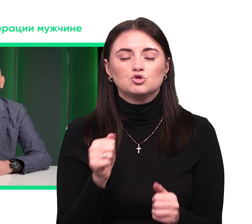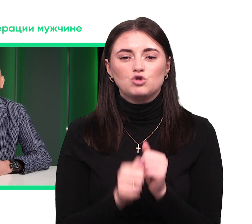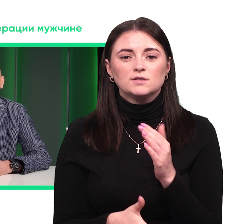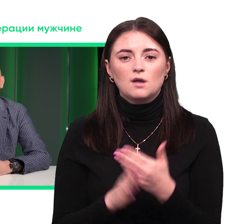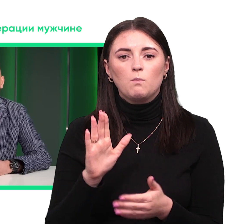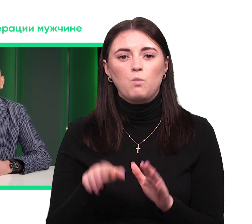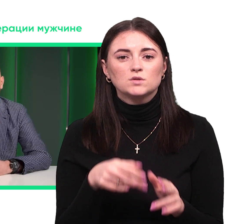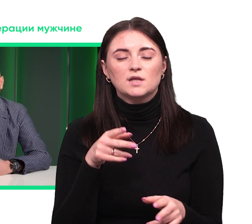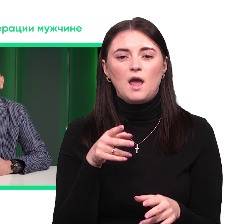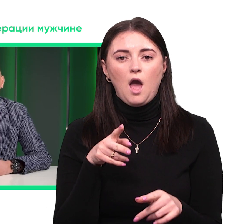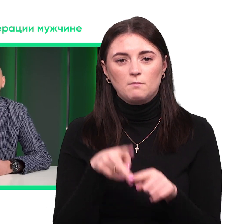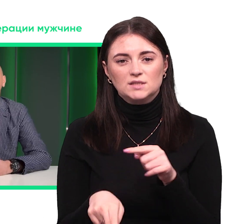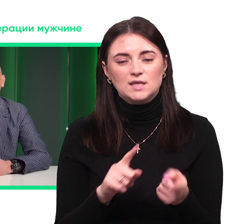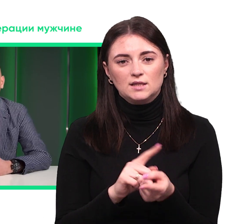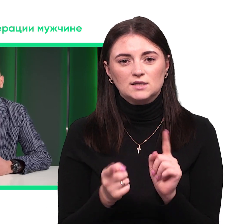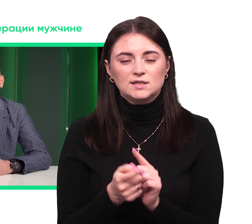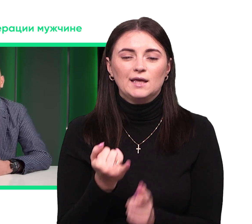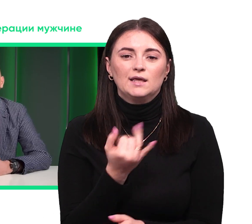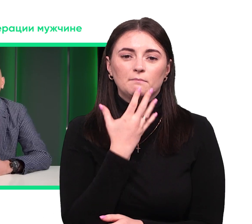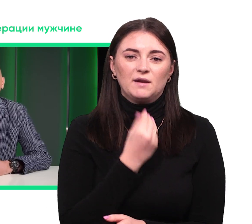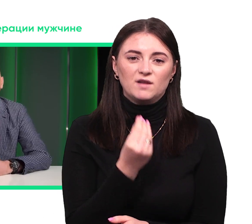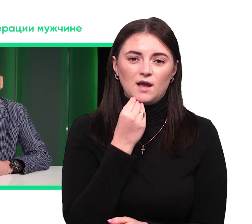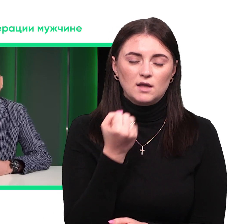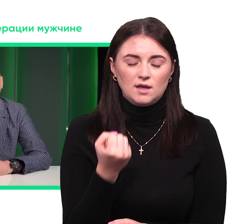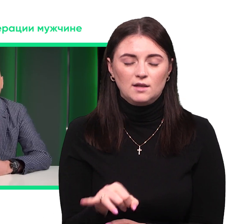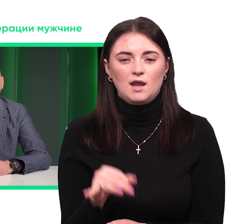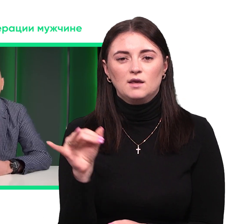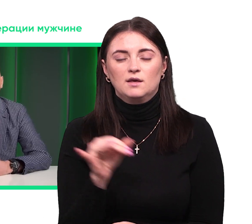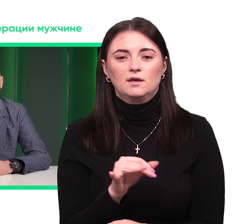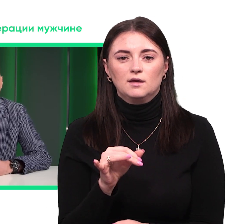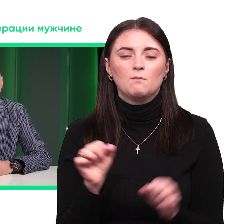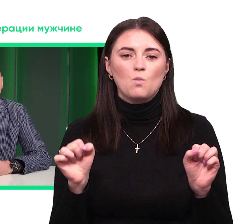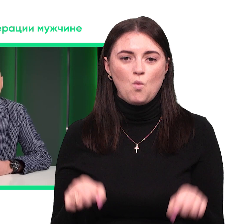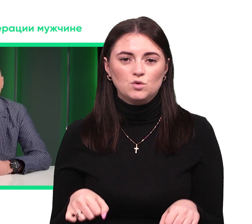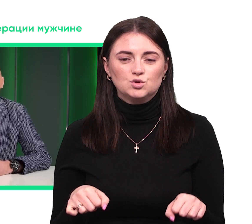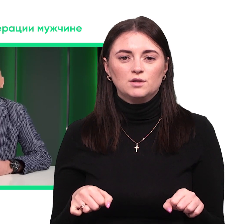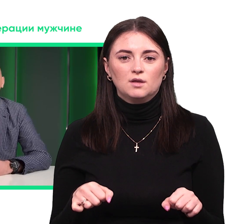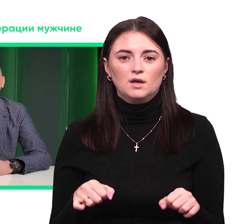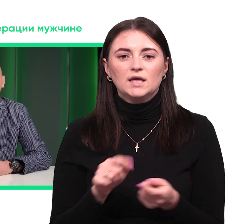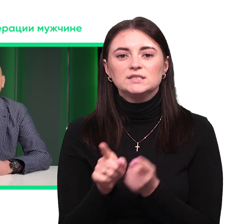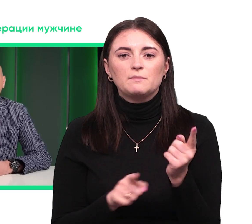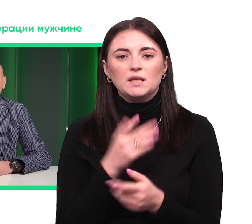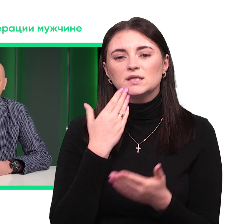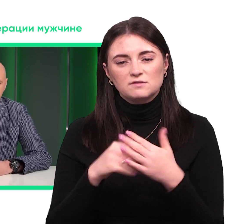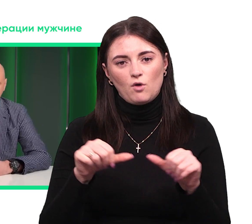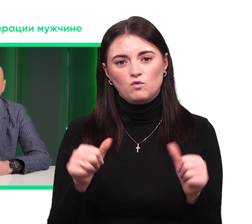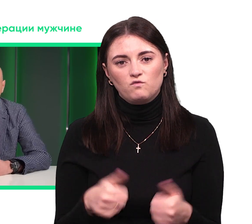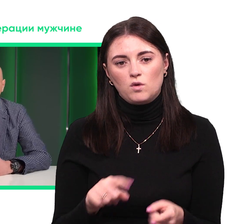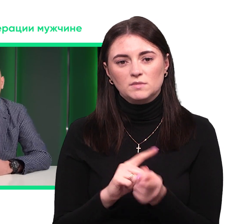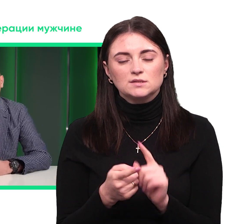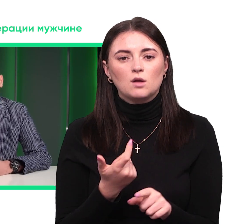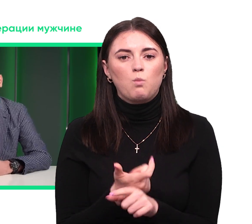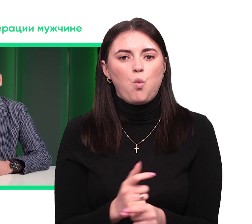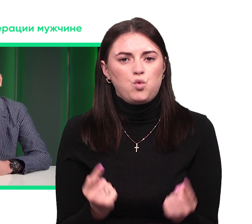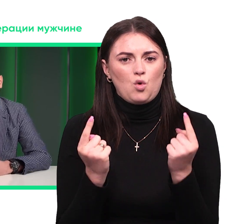после обрезания становится и привлекательнее, и может изменить свою форму, стать более